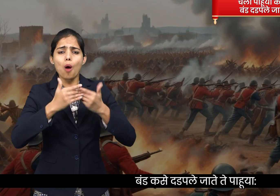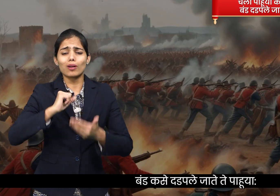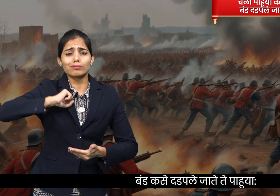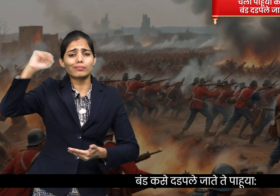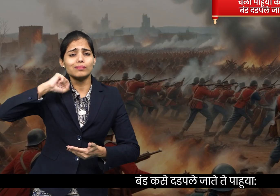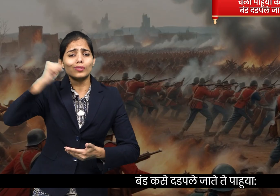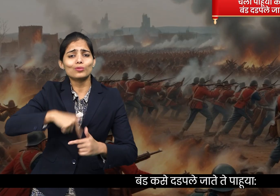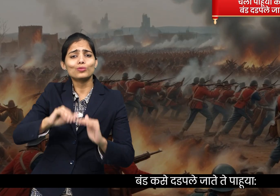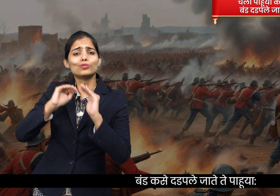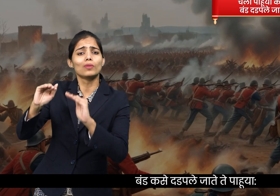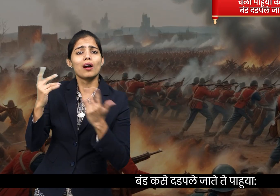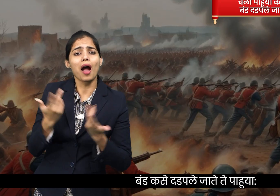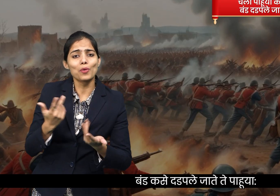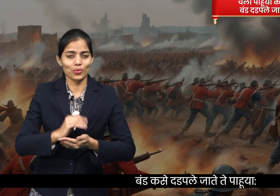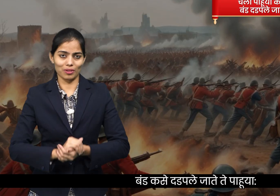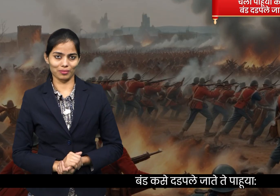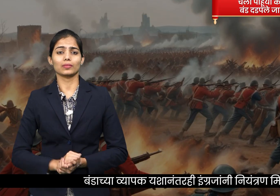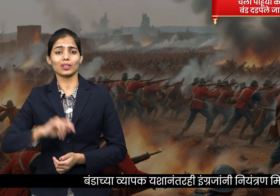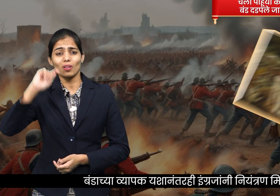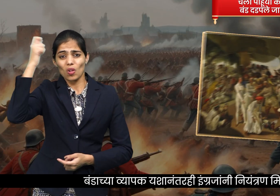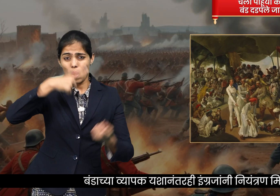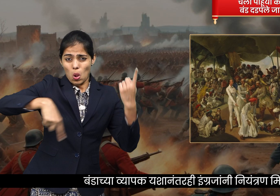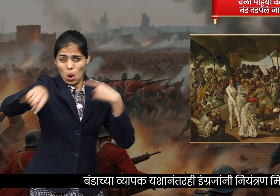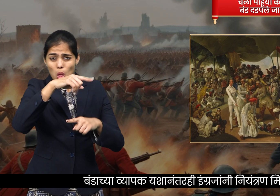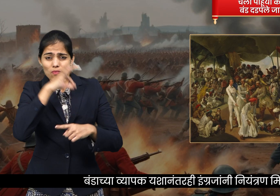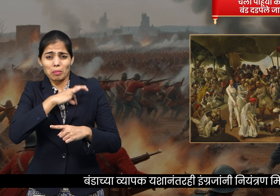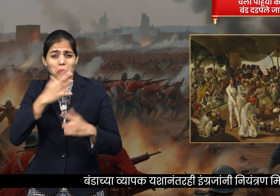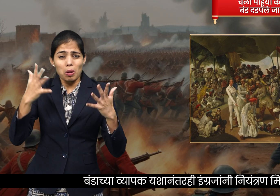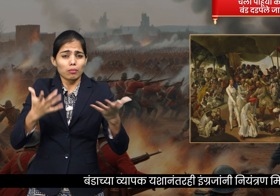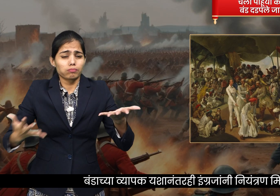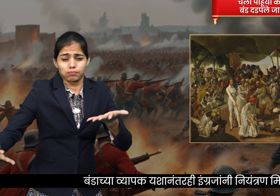बंड कसे तडपले जाते ते पाहूया. बंडाच्या व्यापक